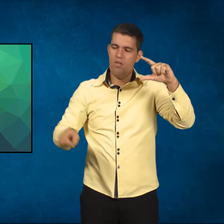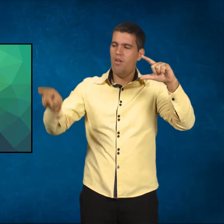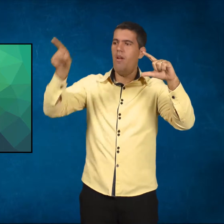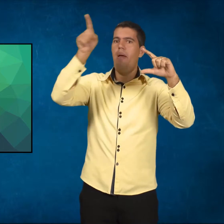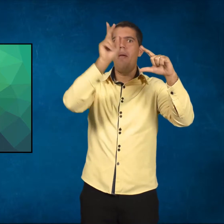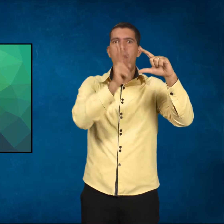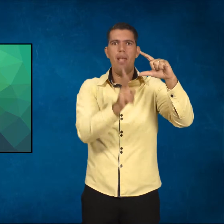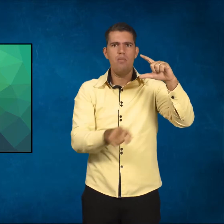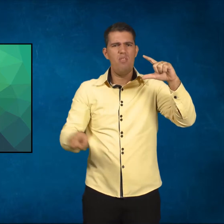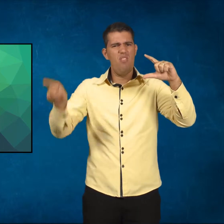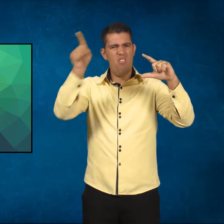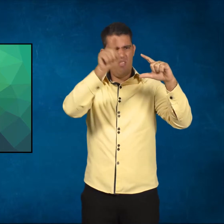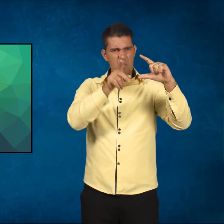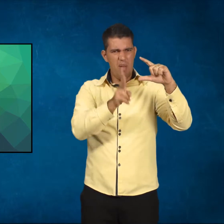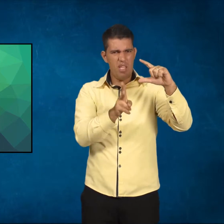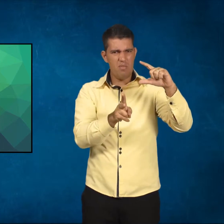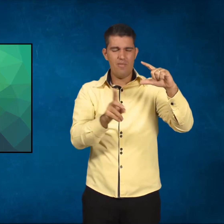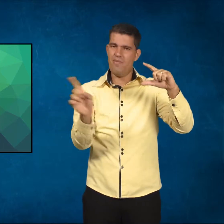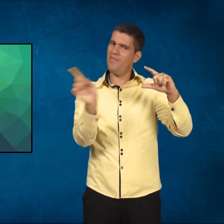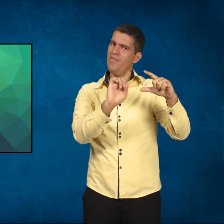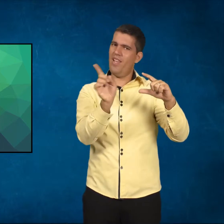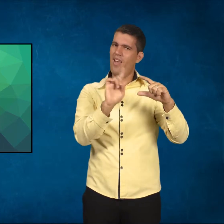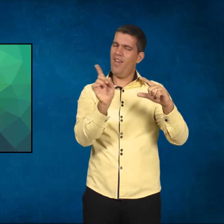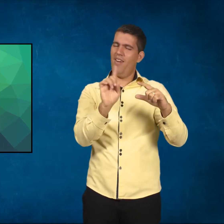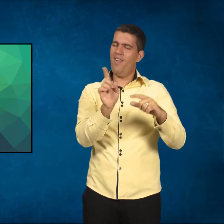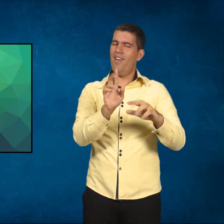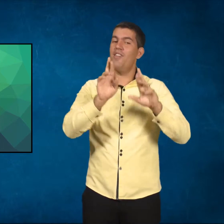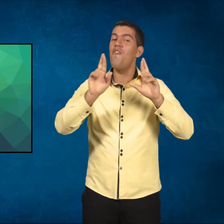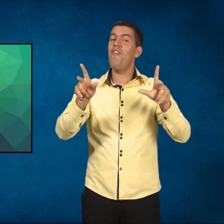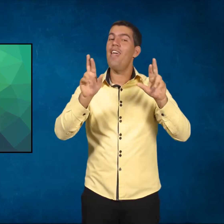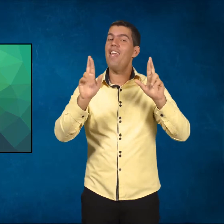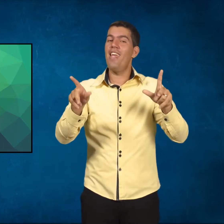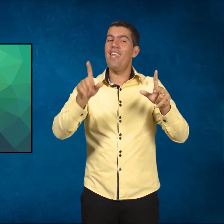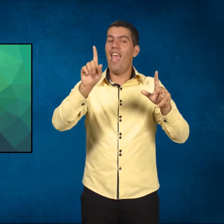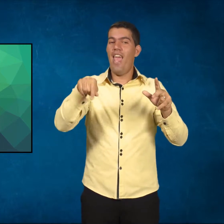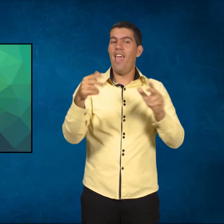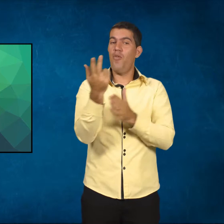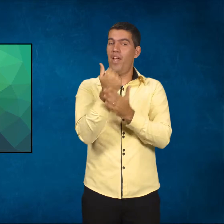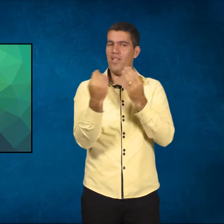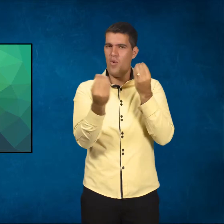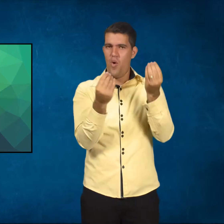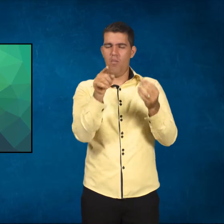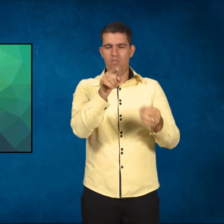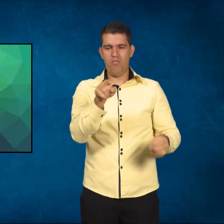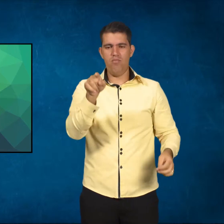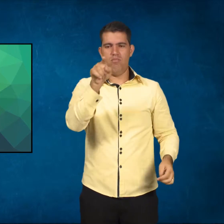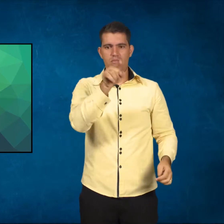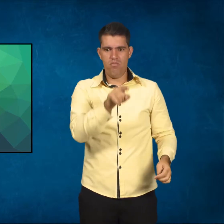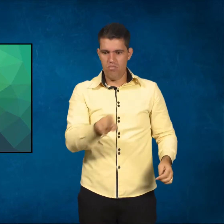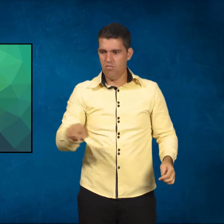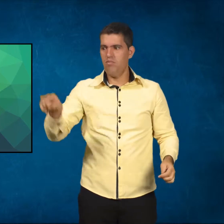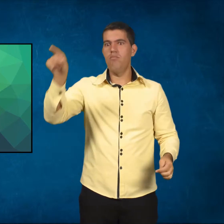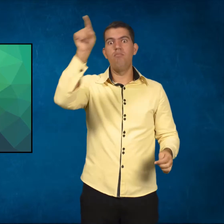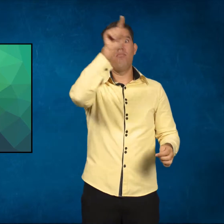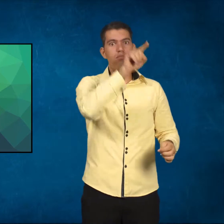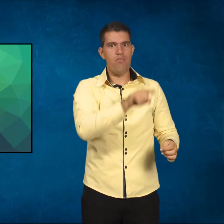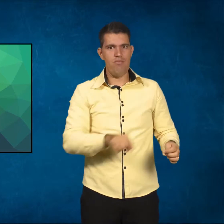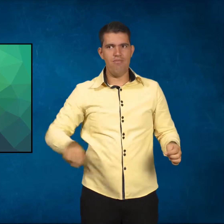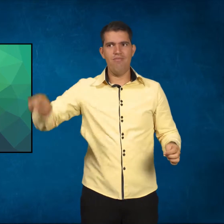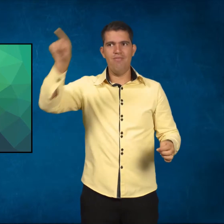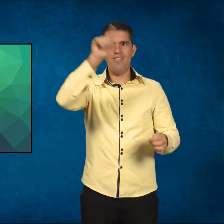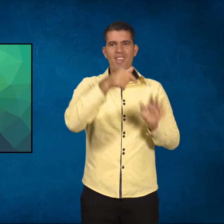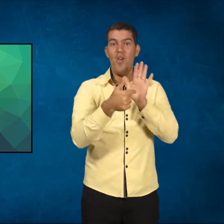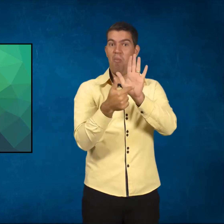ação. Ele acredita que a gente tem um desenvolvimento no estilo espiral. O que seria o estilo espiral? Eu trouxe aqui um material